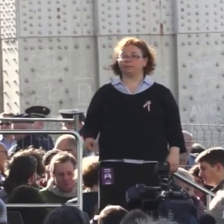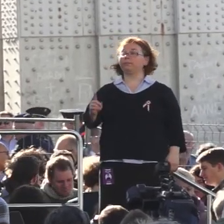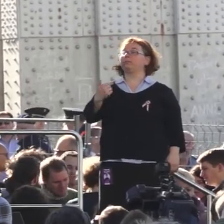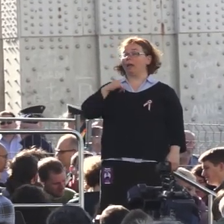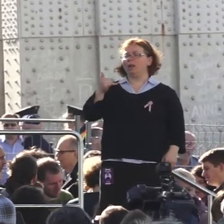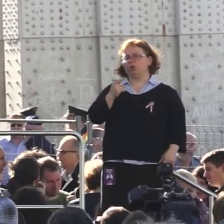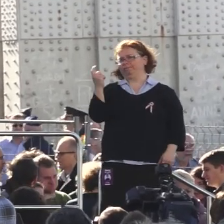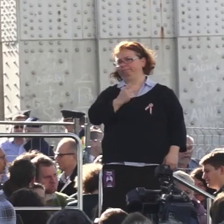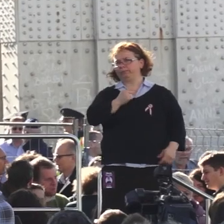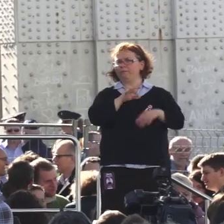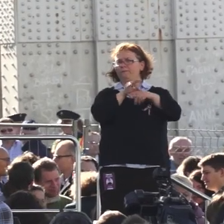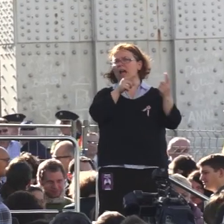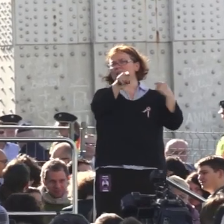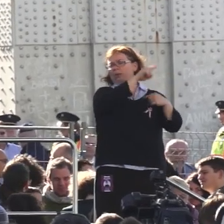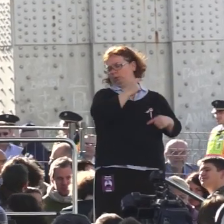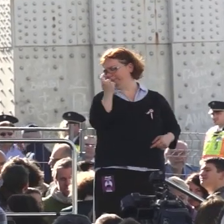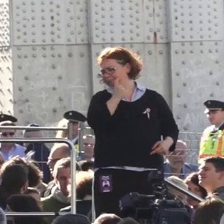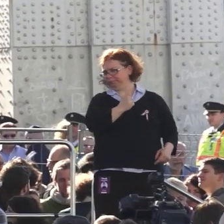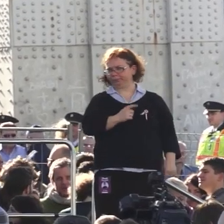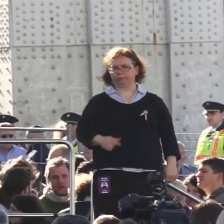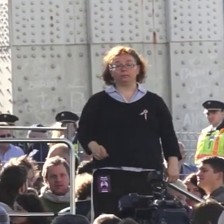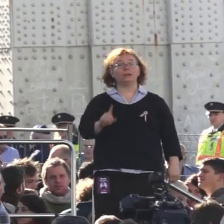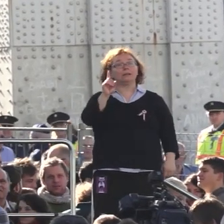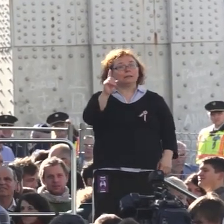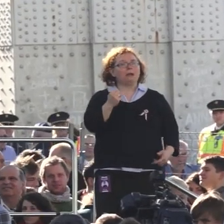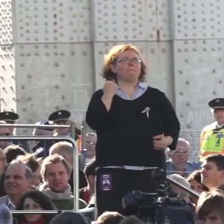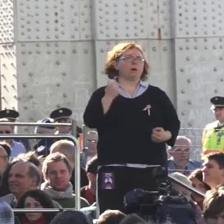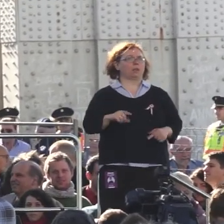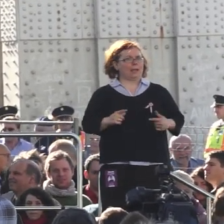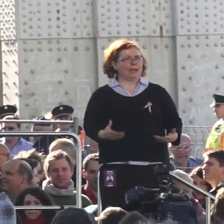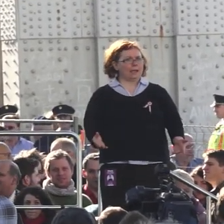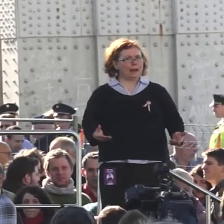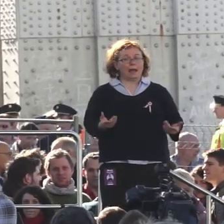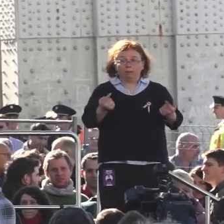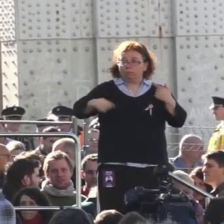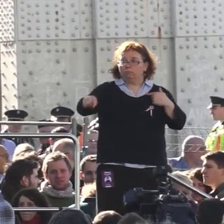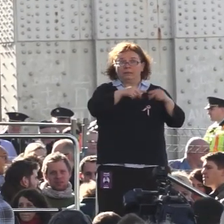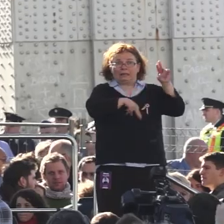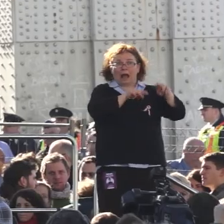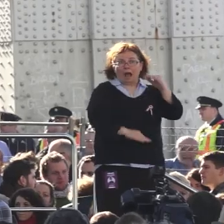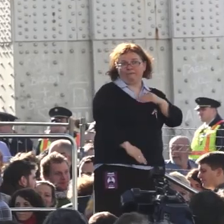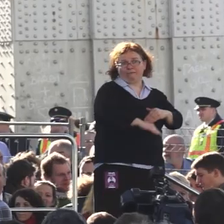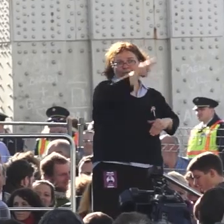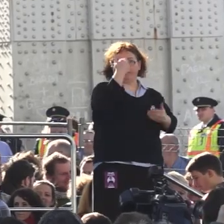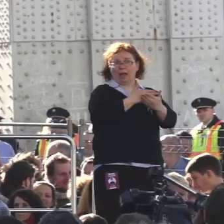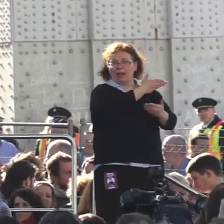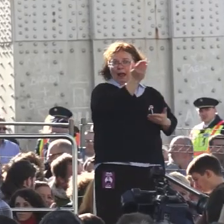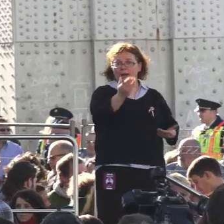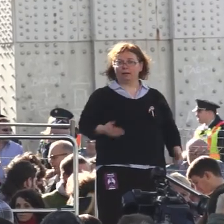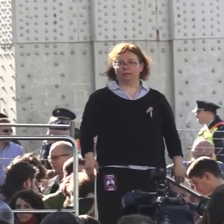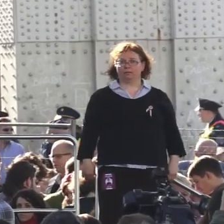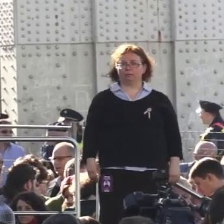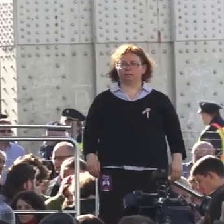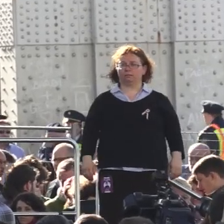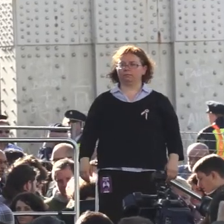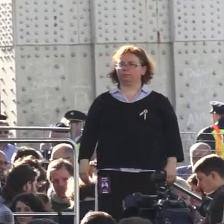Én is utálom a vezetőket, de bassza az élet, mi neveltük őket.